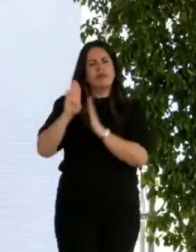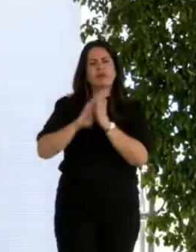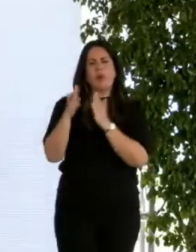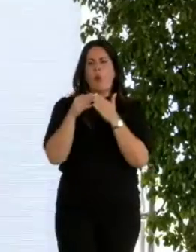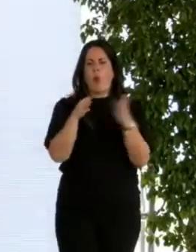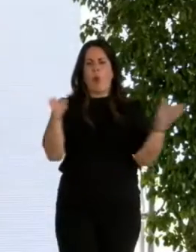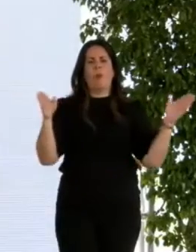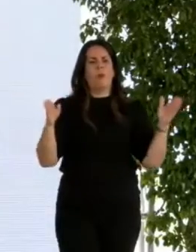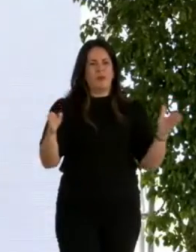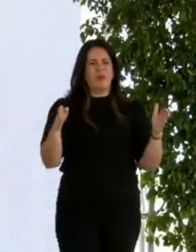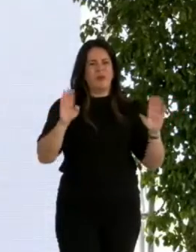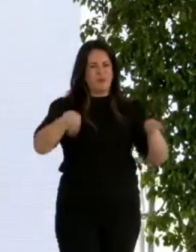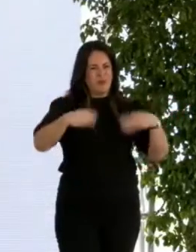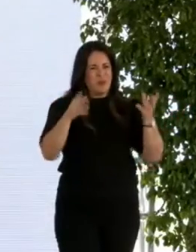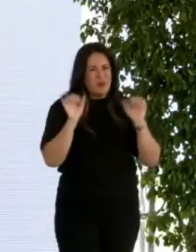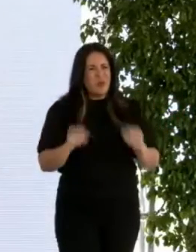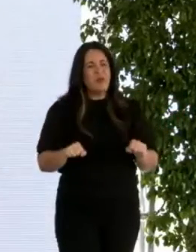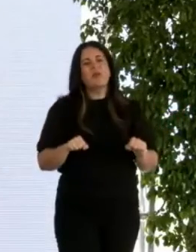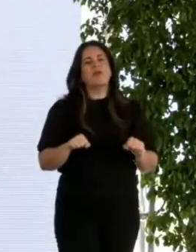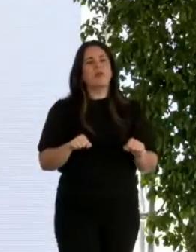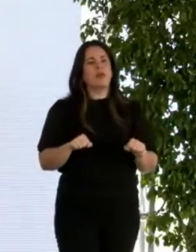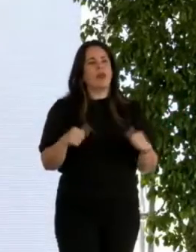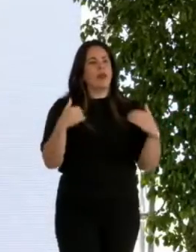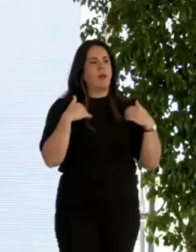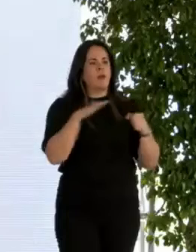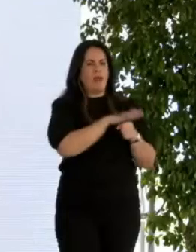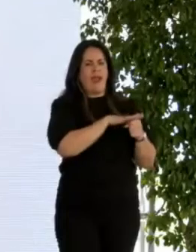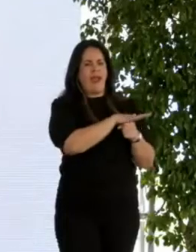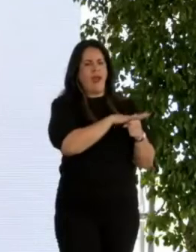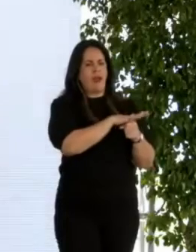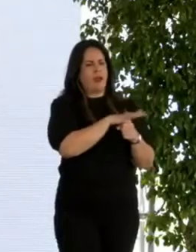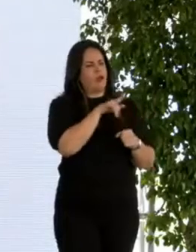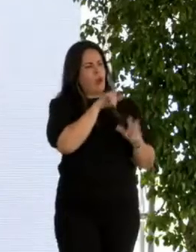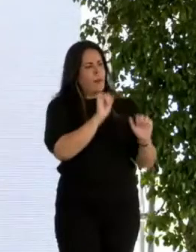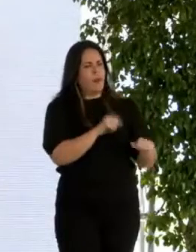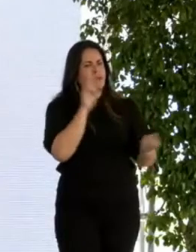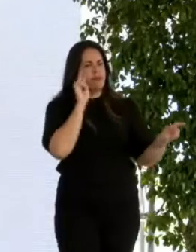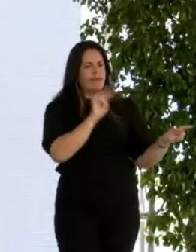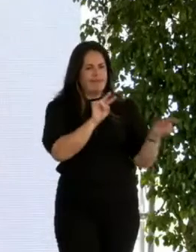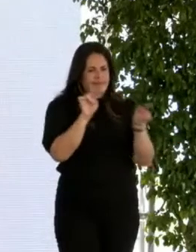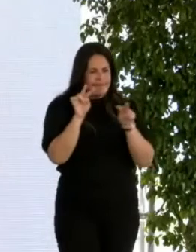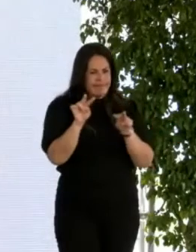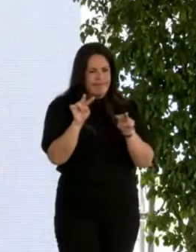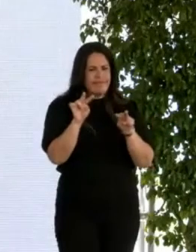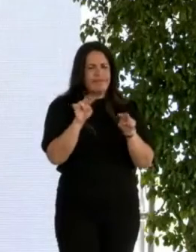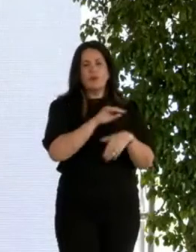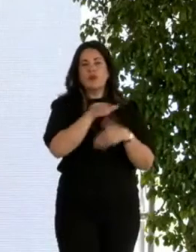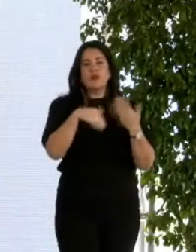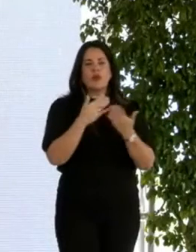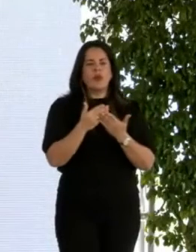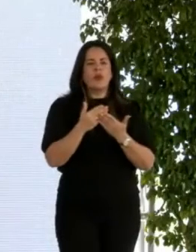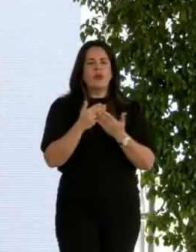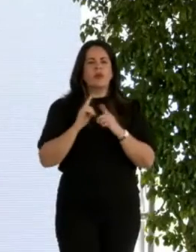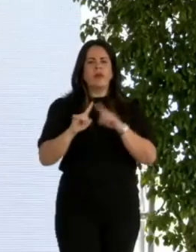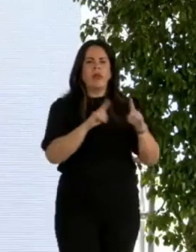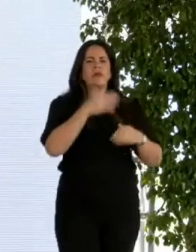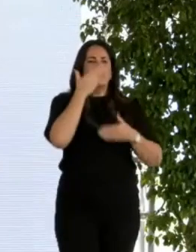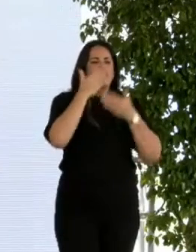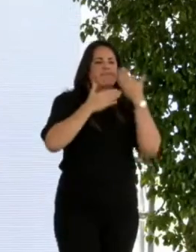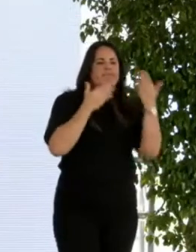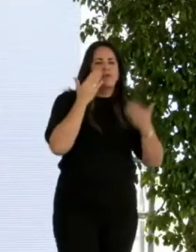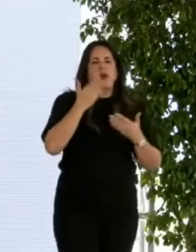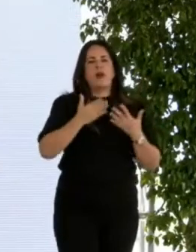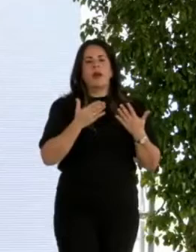amplia de lo que tenemos que ofrecer. Vamos a tener un espacio donde tú vas a poder ver todos los sabores, aromas,